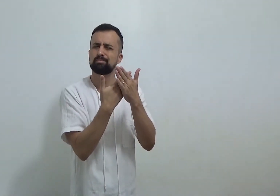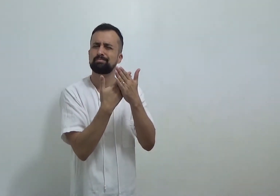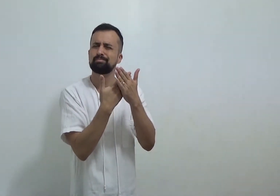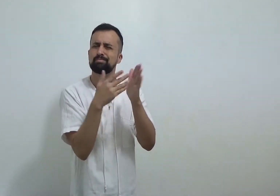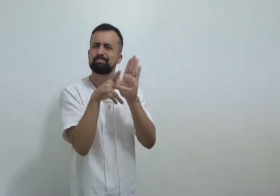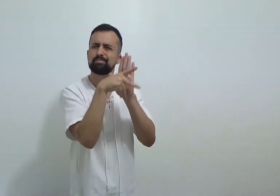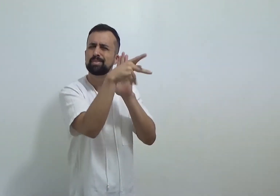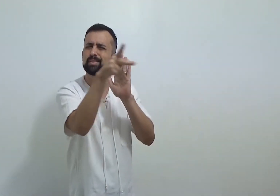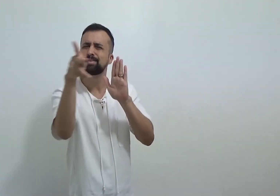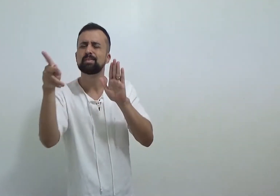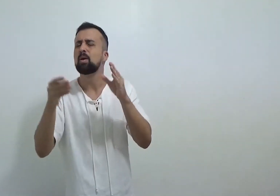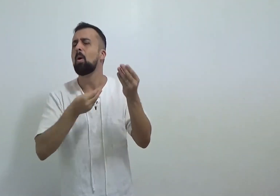E na escola?